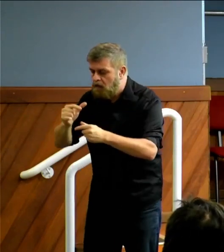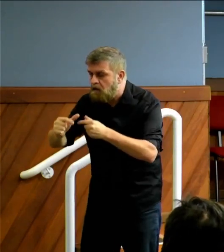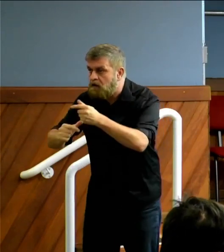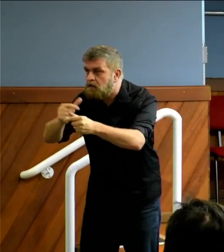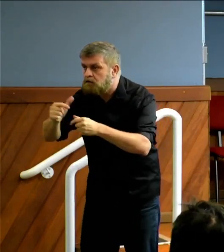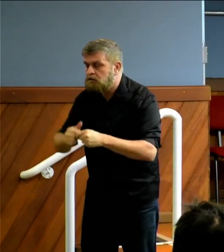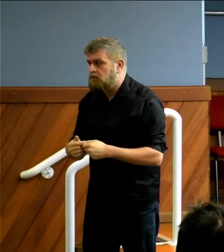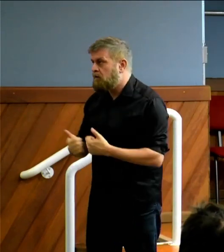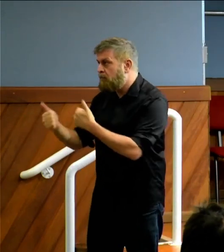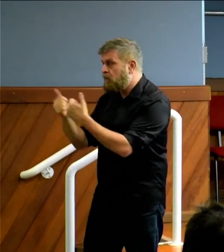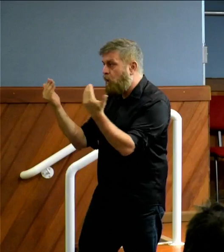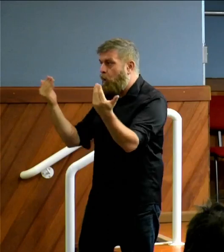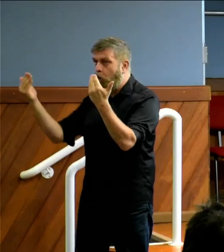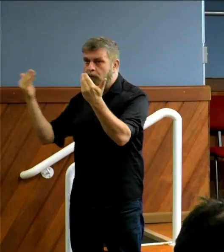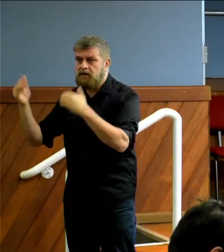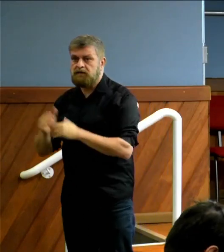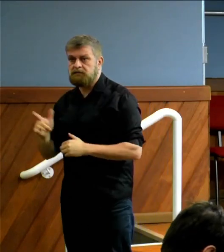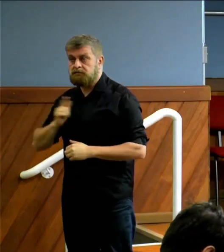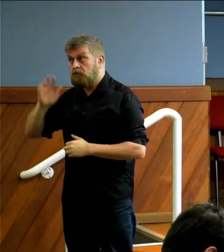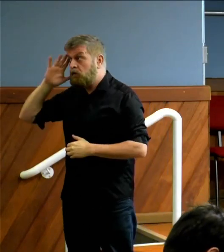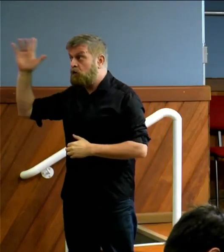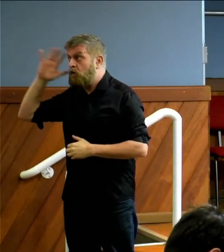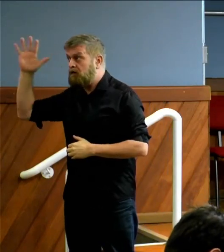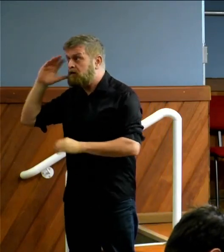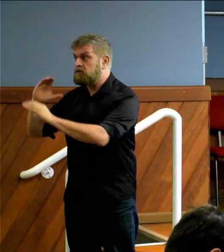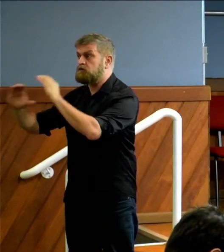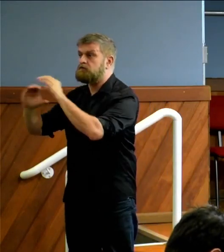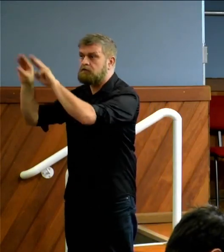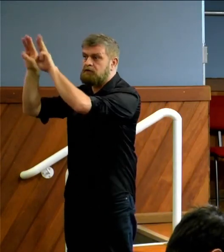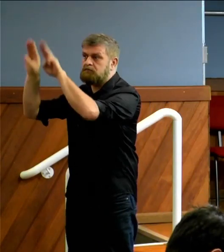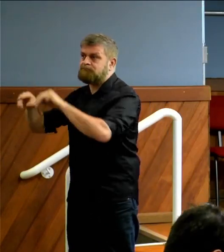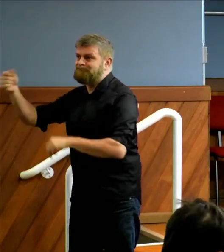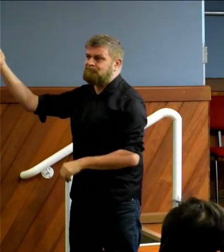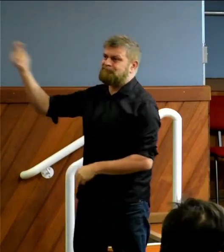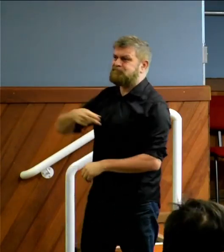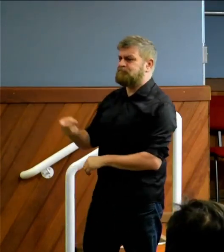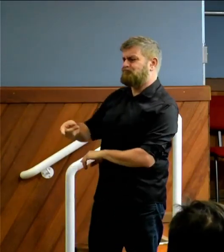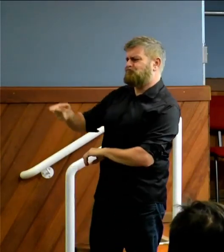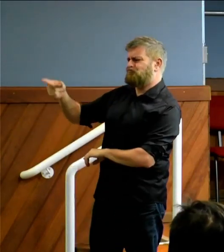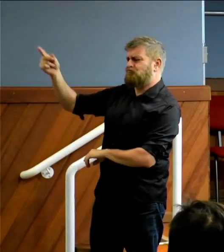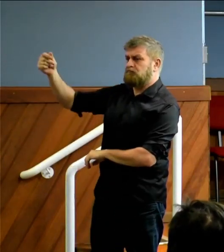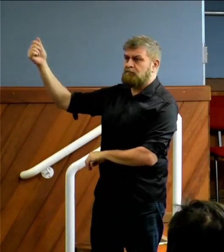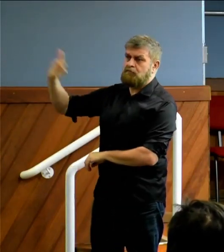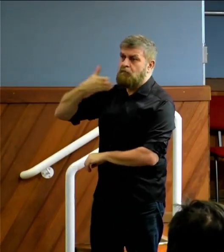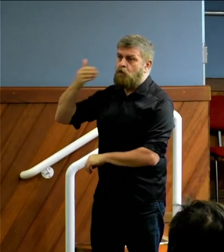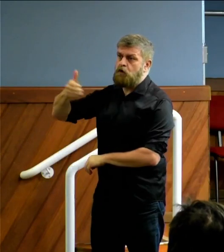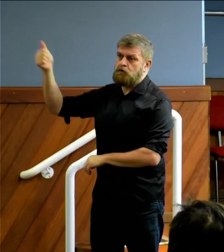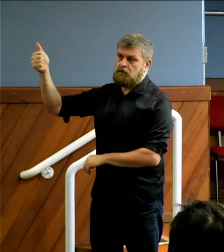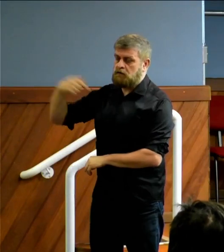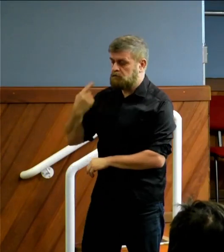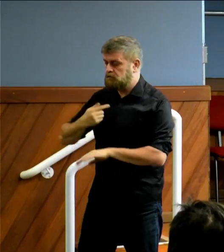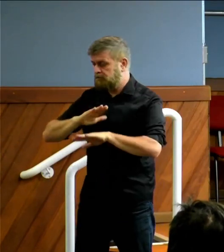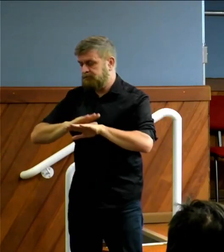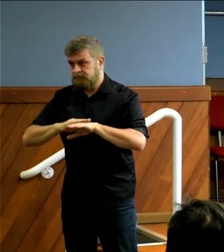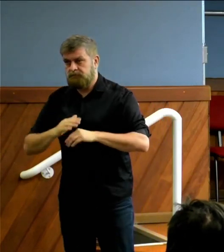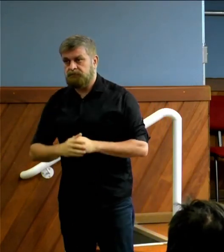que, por exemplo, do ponto de vista das teorias comunicacionais da museologia, como é muito melhor do que o que a gente faz. Então, para